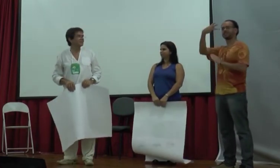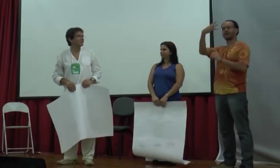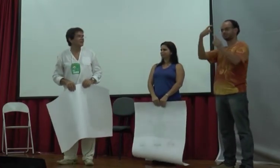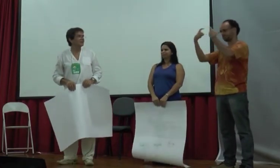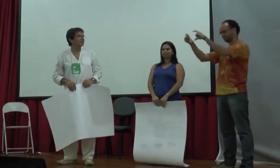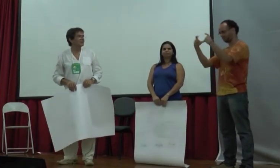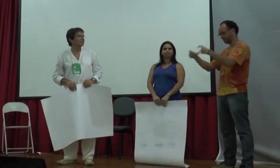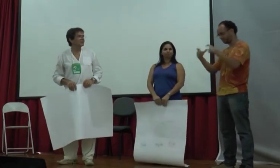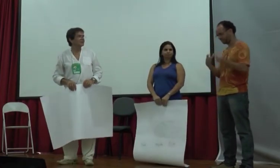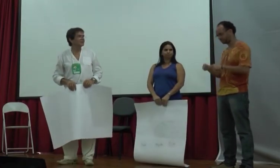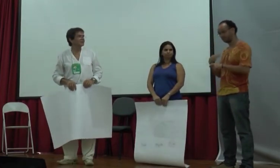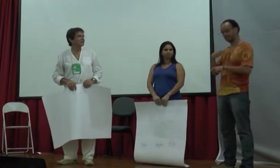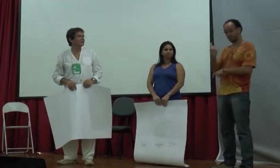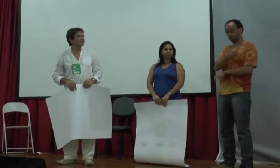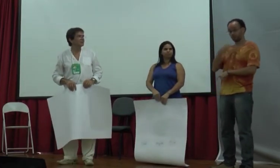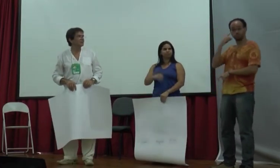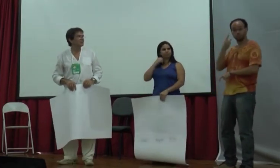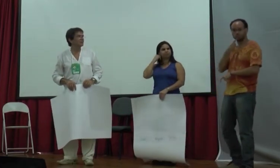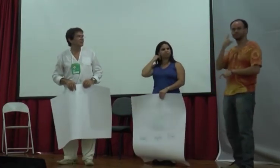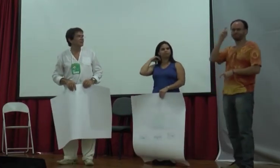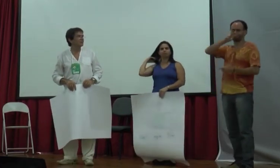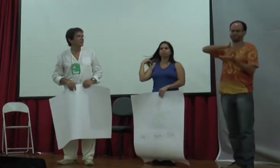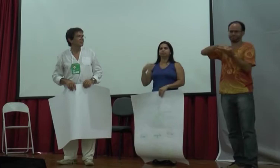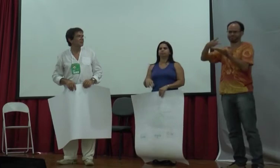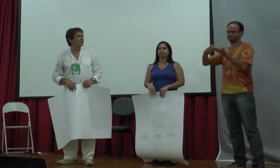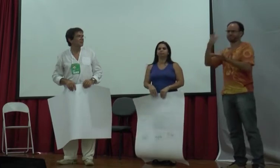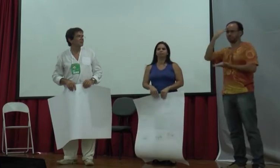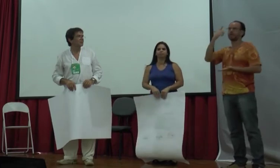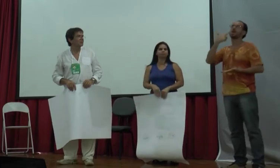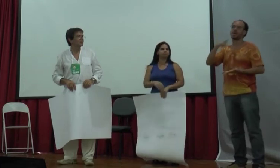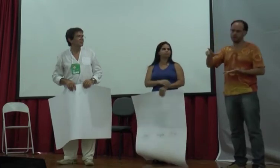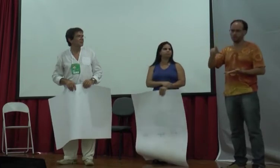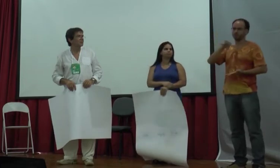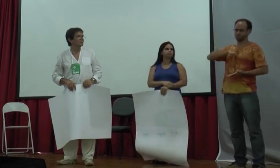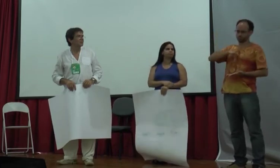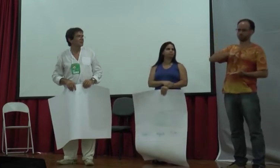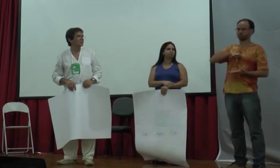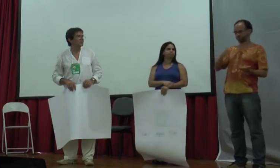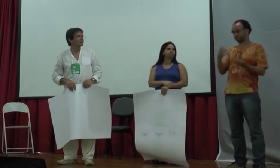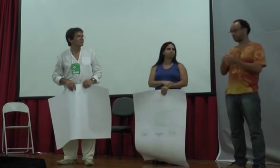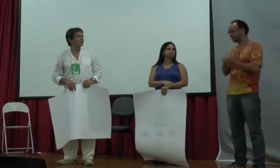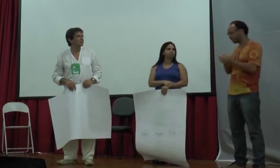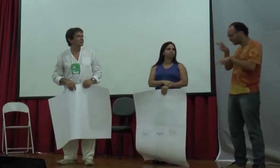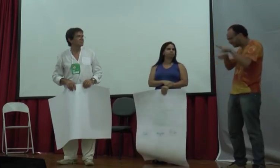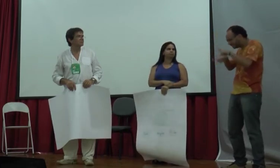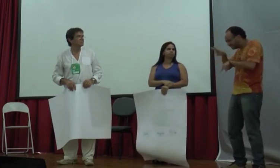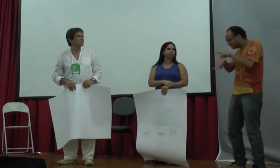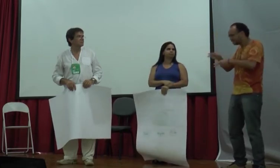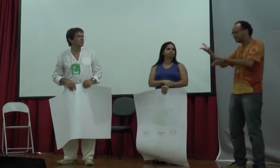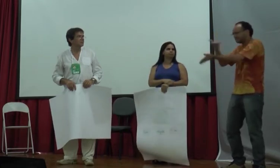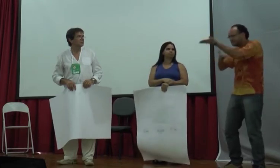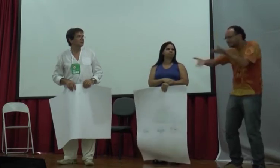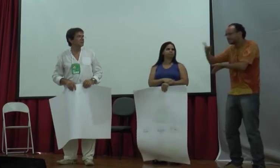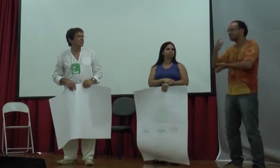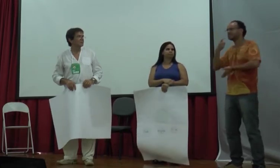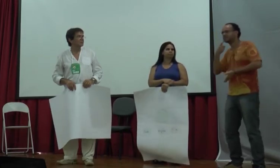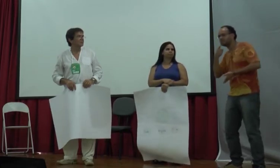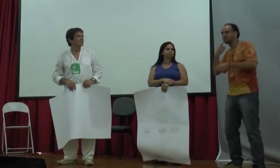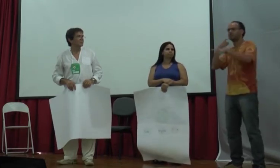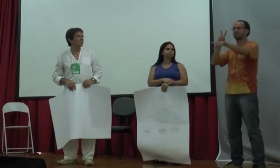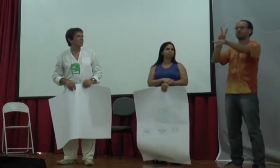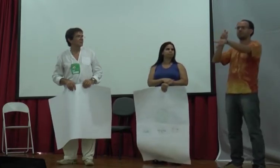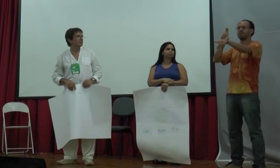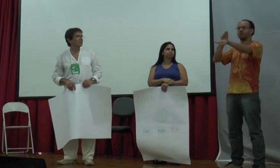uma folha em que tinham três parágrafos. E eu tentei realmente traduzir o meu